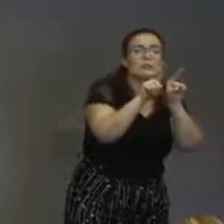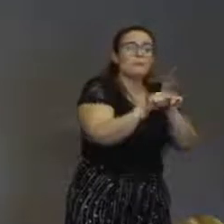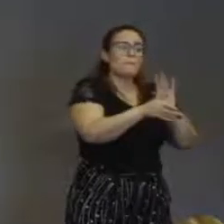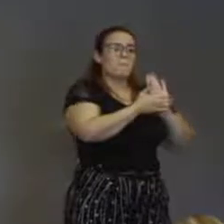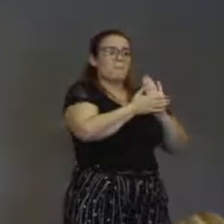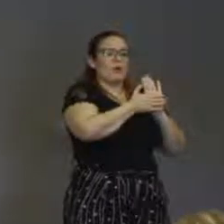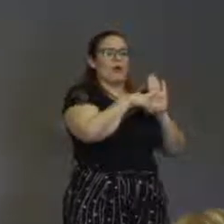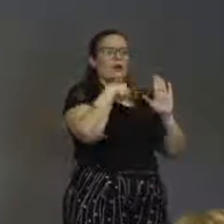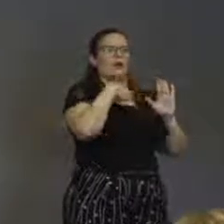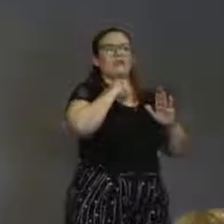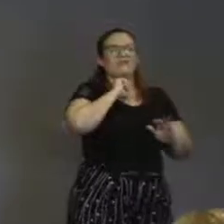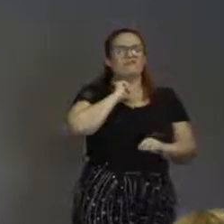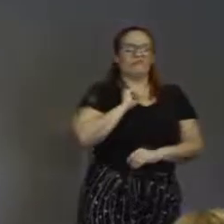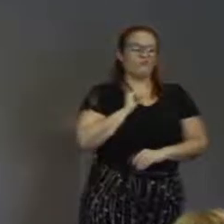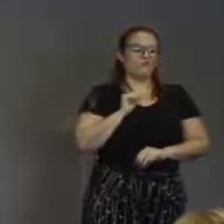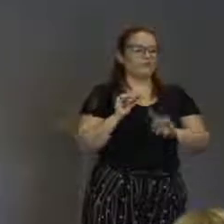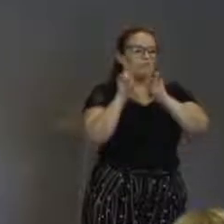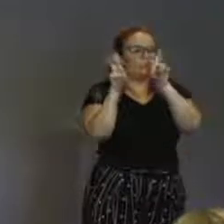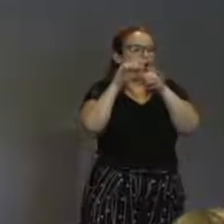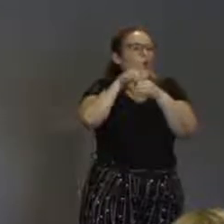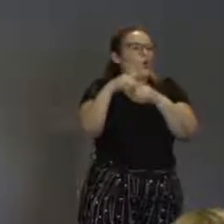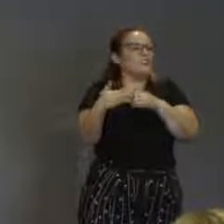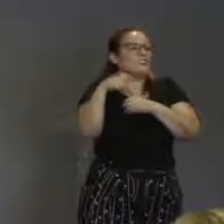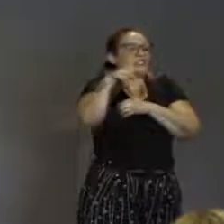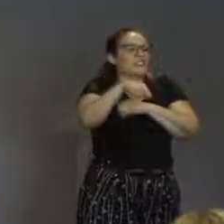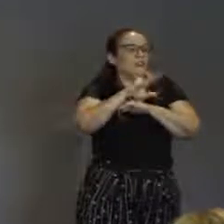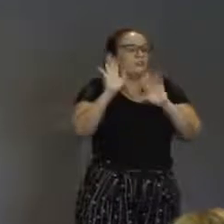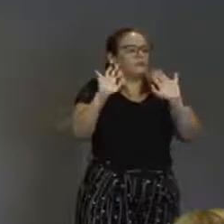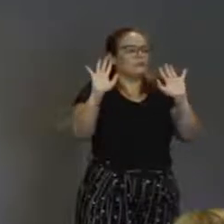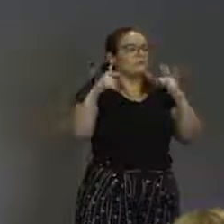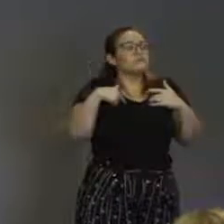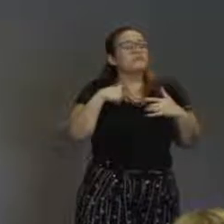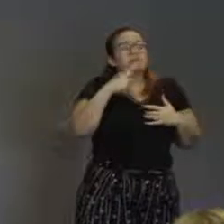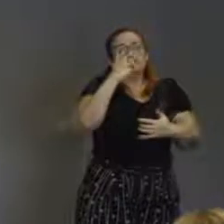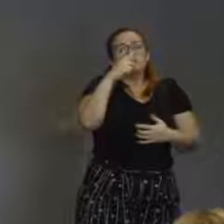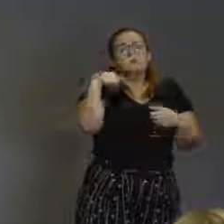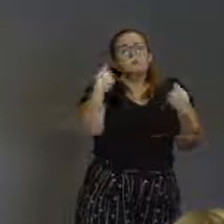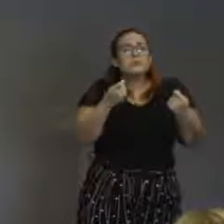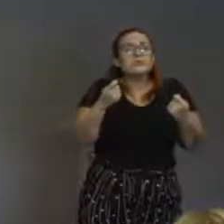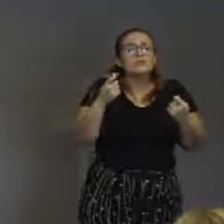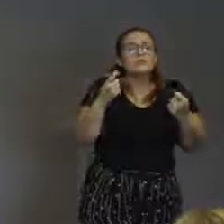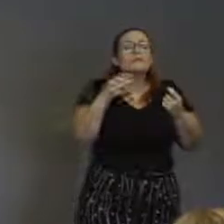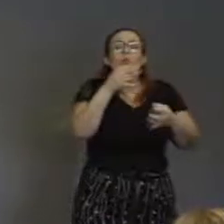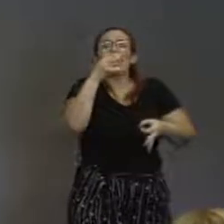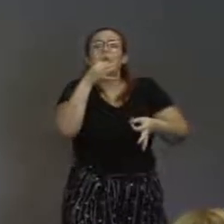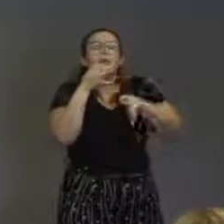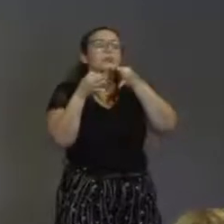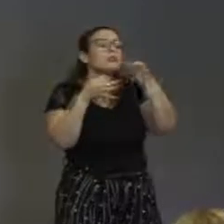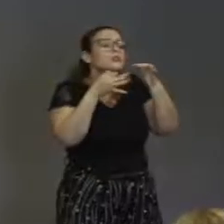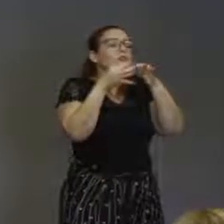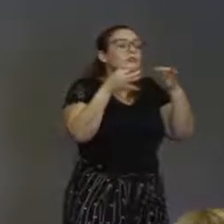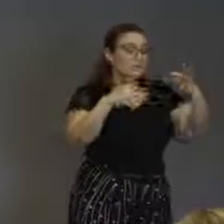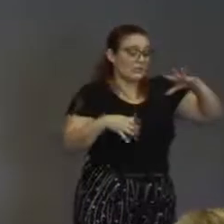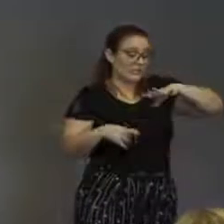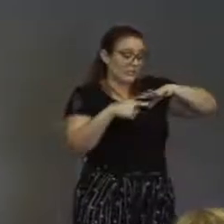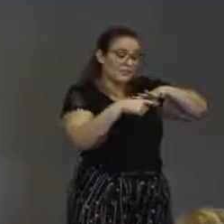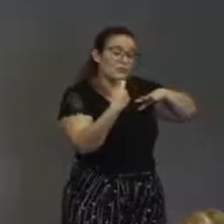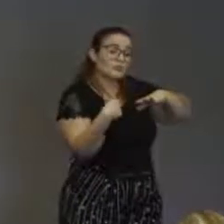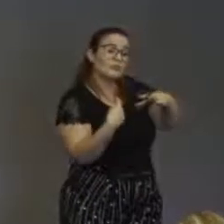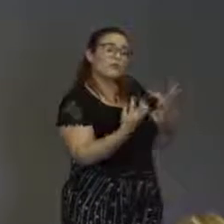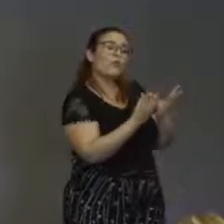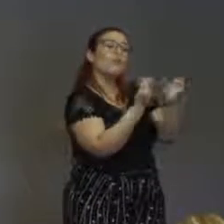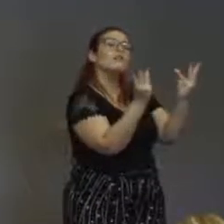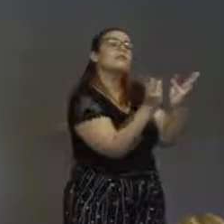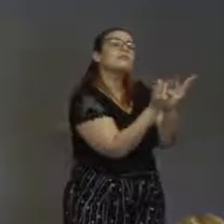não me mato pelo conceito, eu acho que a gente vai buscando convergências de olhares, né, para cidades com mais qualidade de vida, onde a gente queira estar, onde